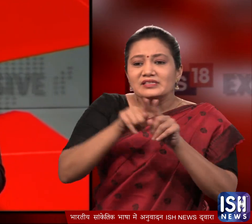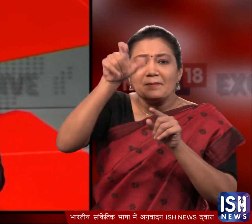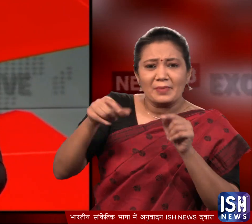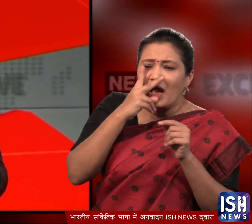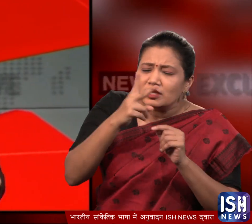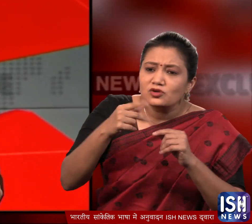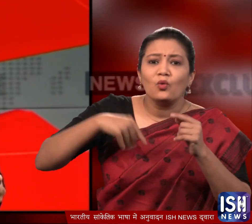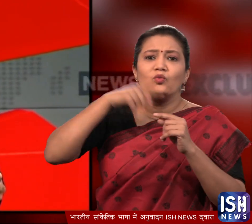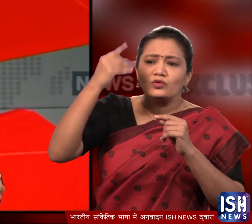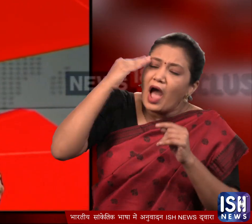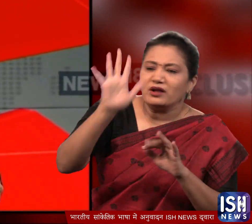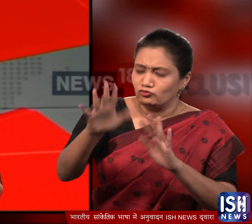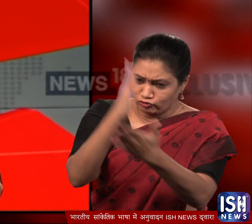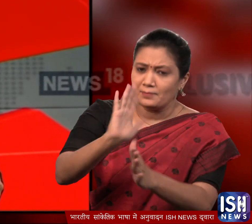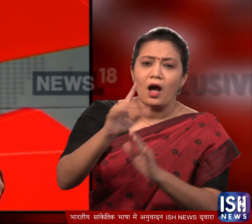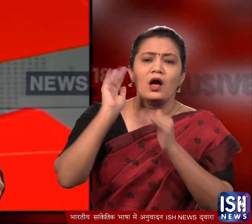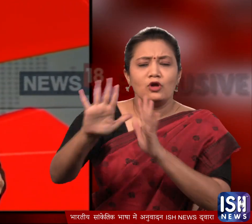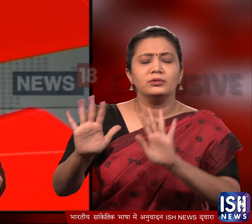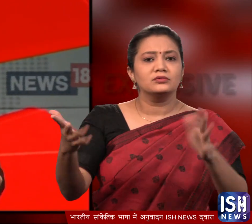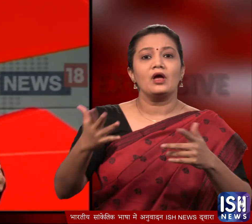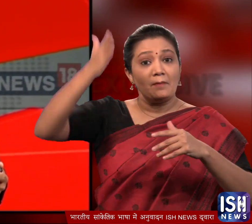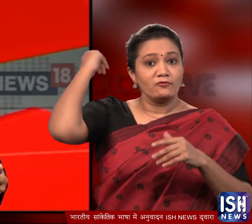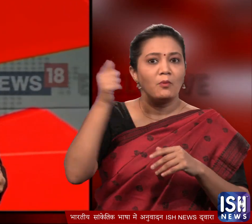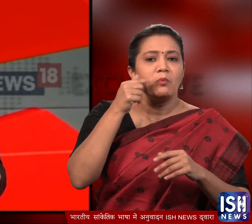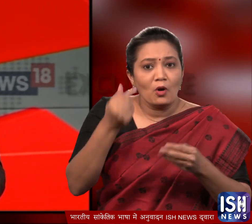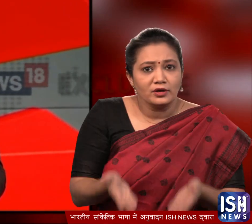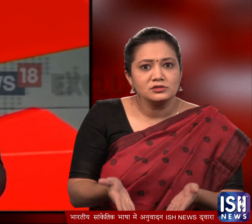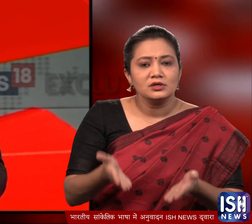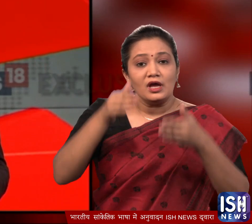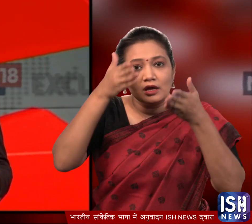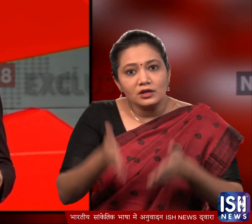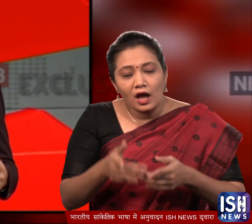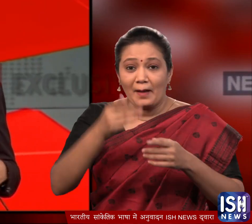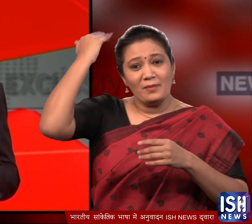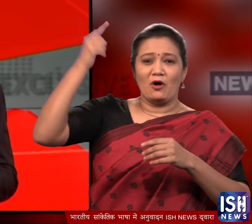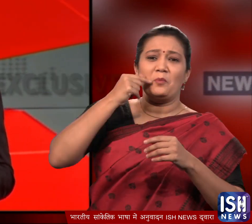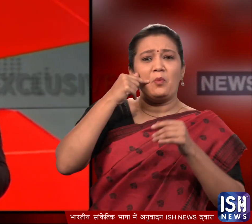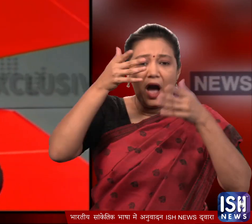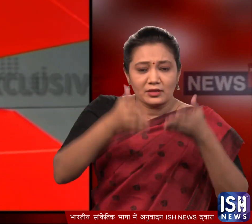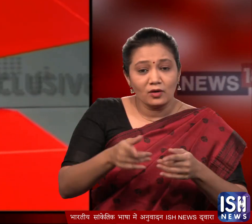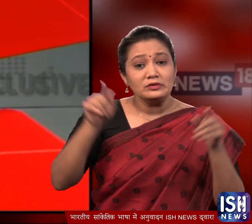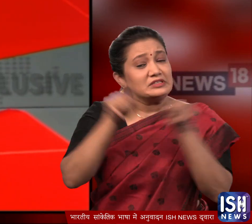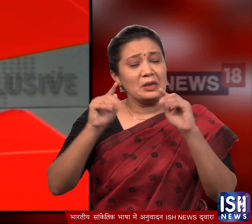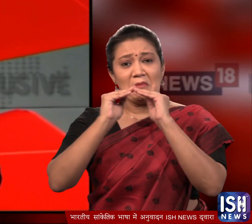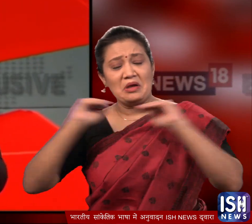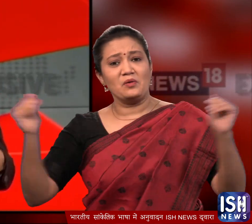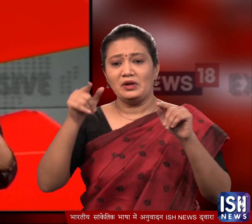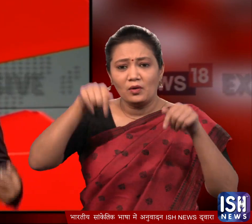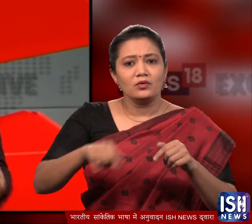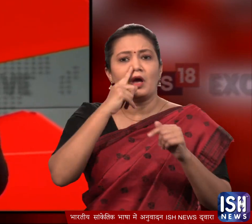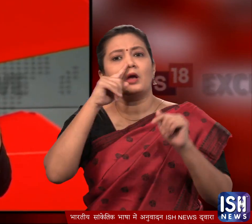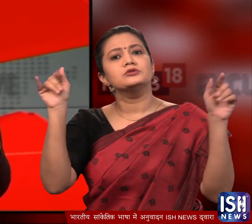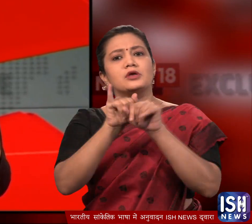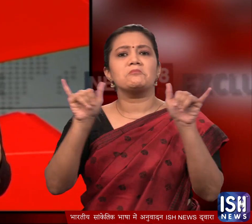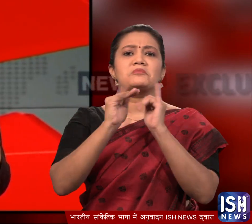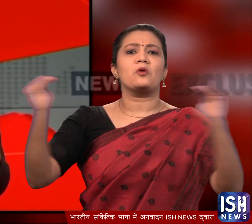सिरफिरों को रोकना टोकना भी जरूरी नहीं समझते। पहले ये बीमारी लड़कों में ज्यादा दिखती थी, अब मोटरसाइकिल पर स्टंट करना भी जेंडर